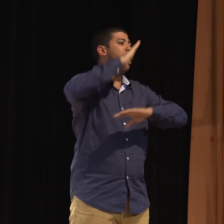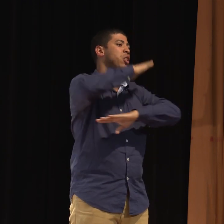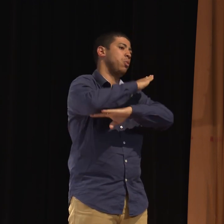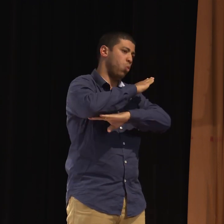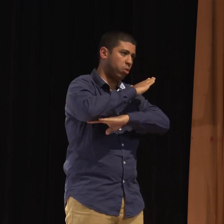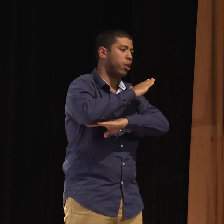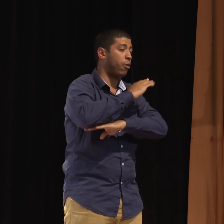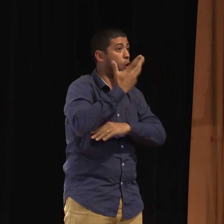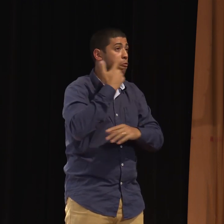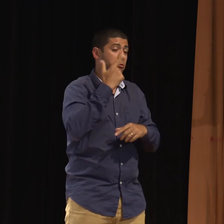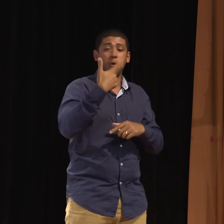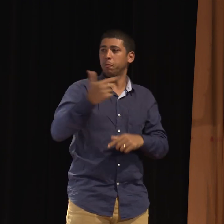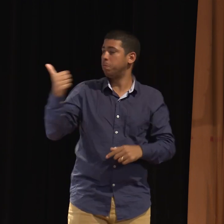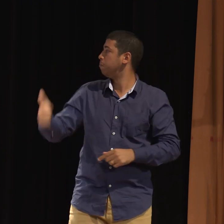E eu me senti desafiado, né?